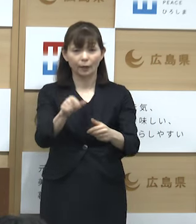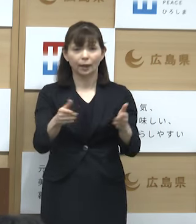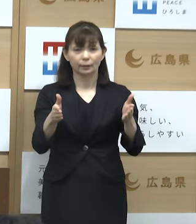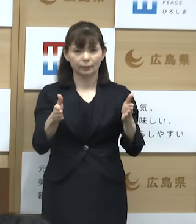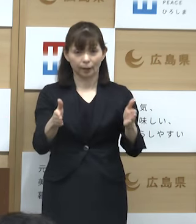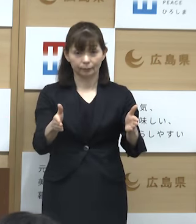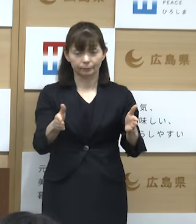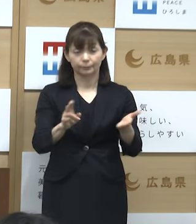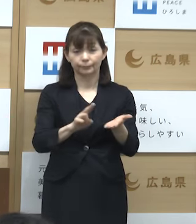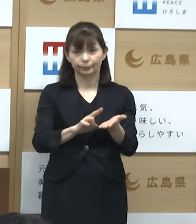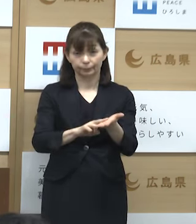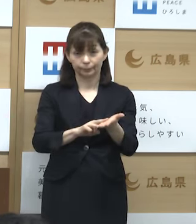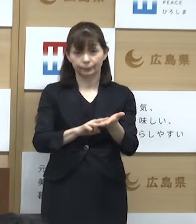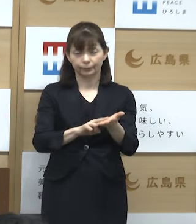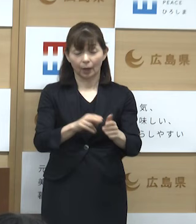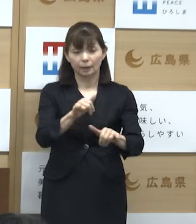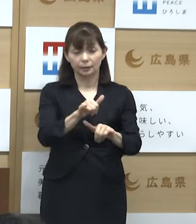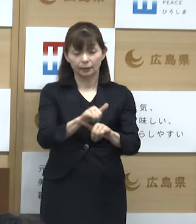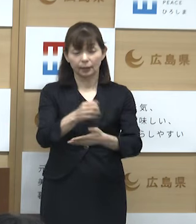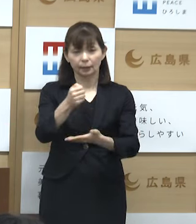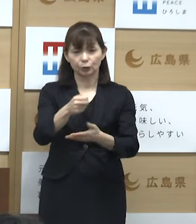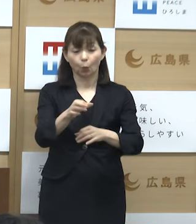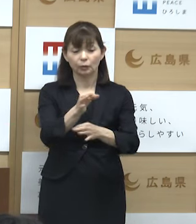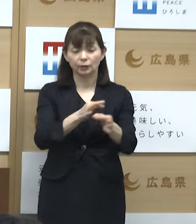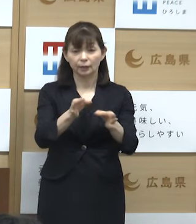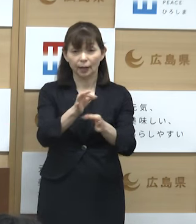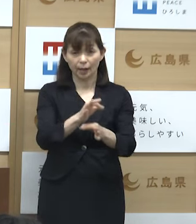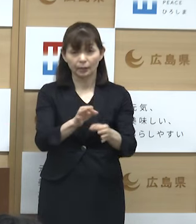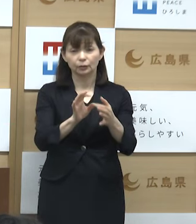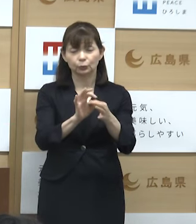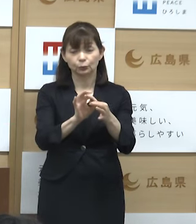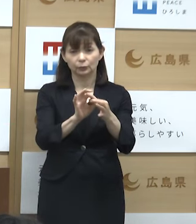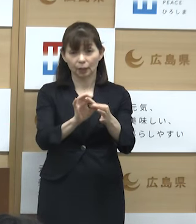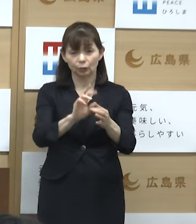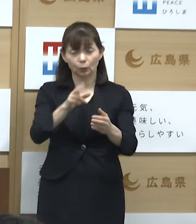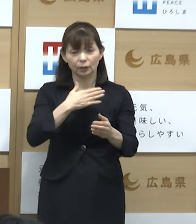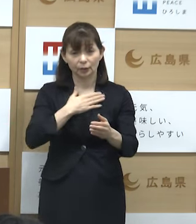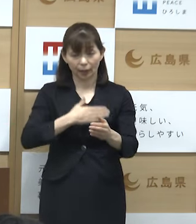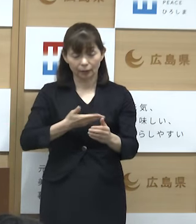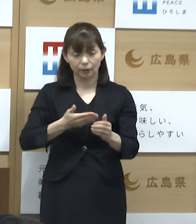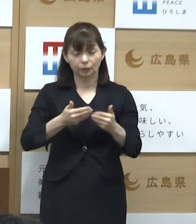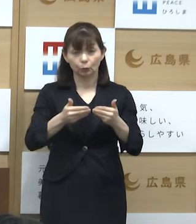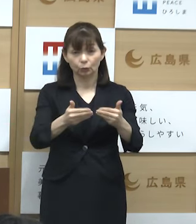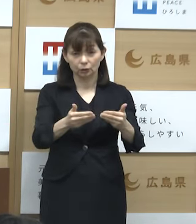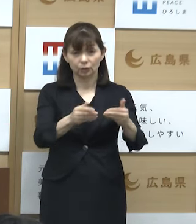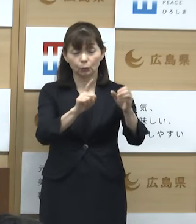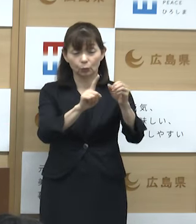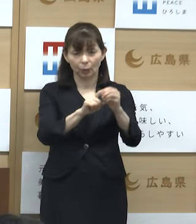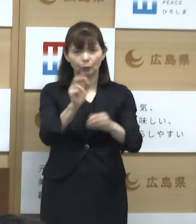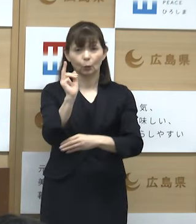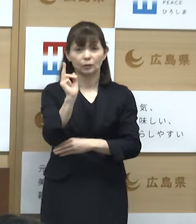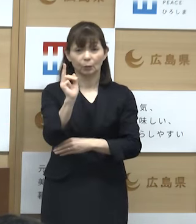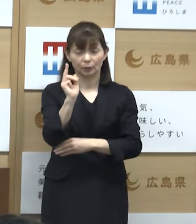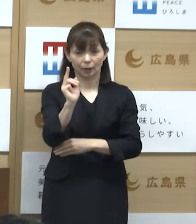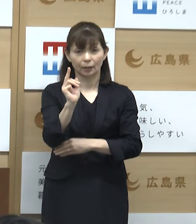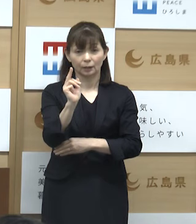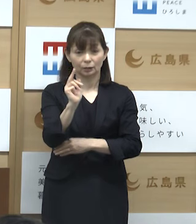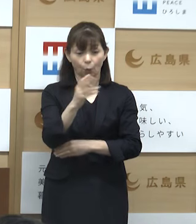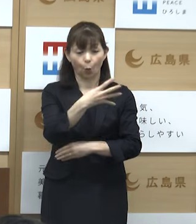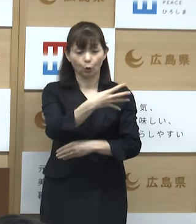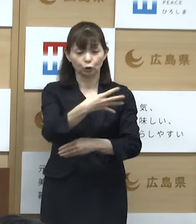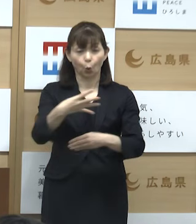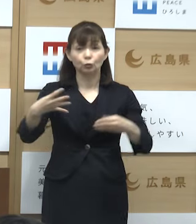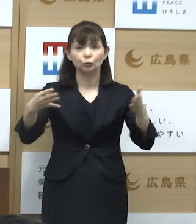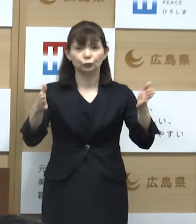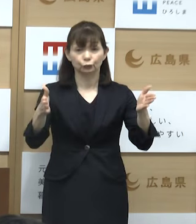、人的資本経営の理解に対する理解促進を図るセミナーを4週にわたって